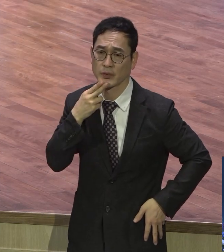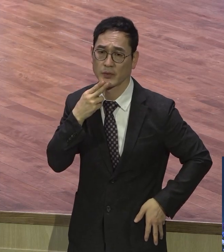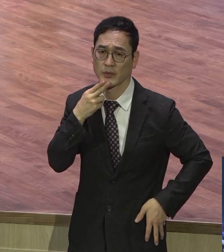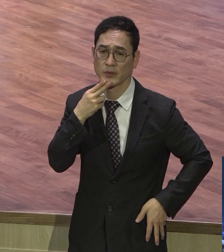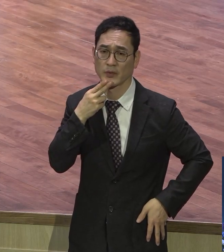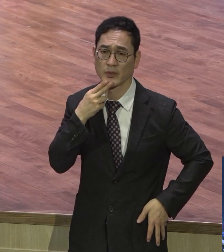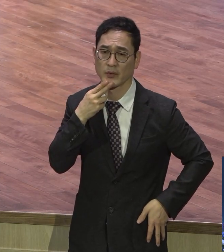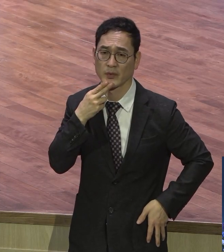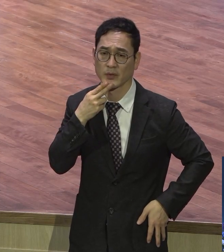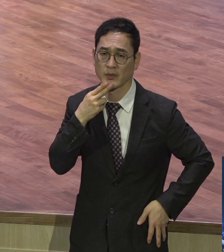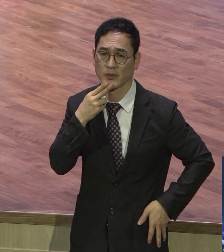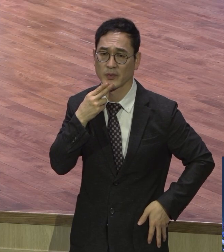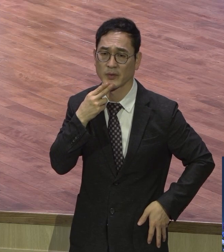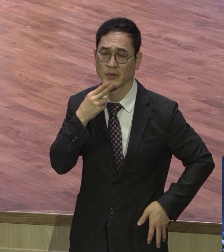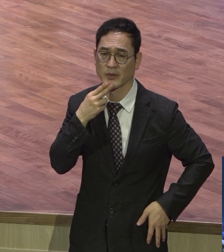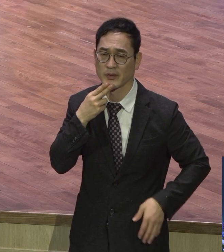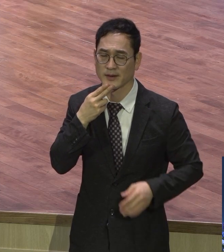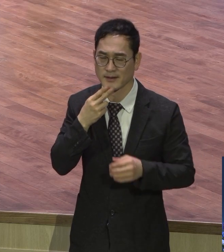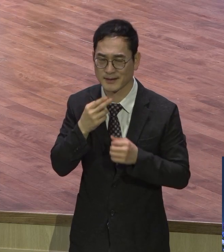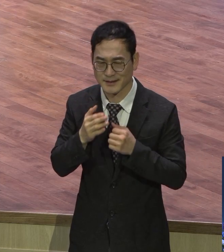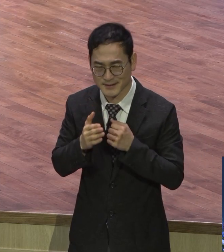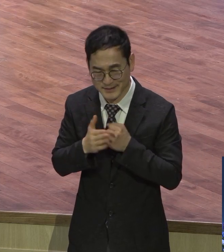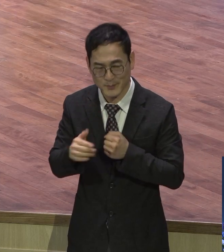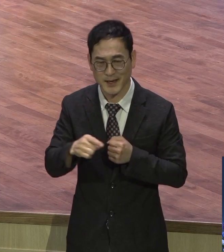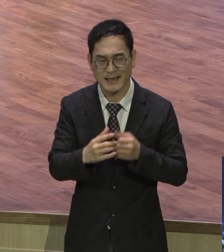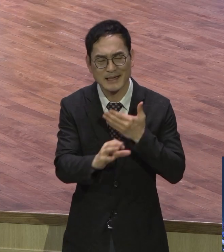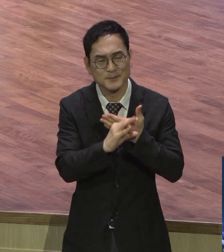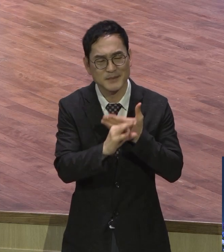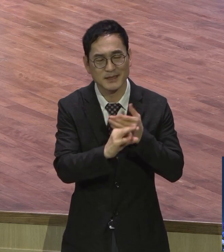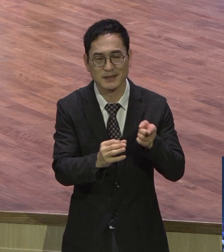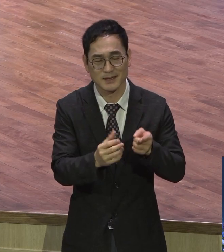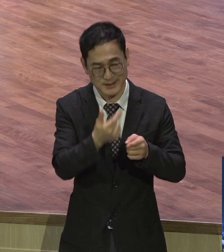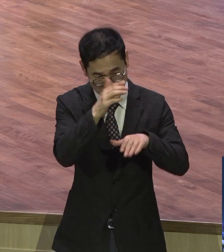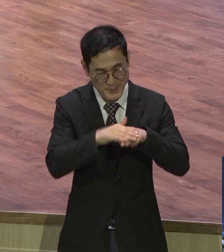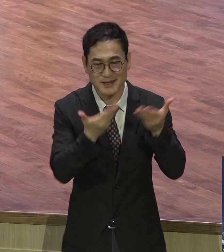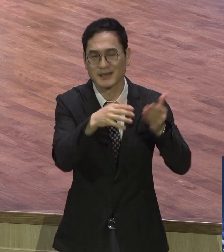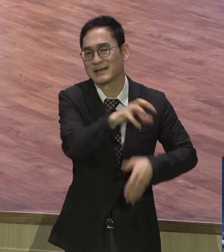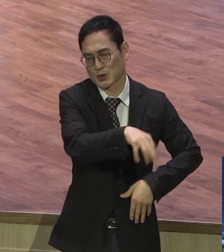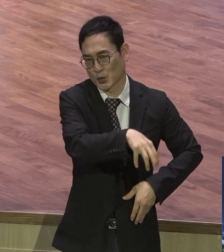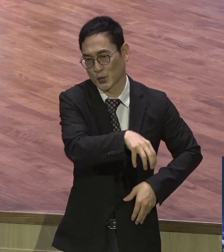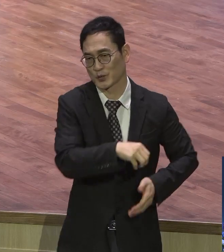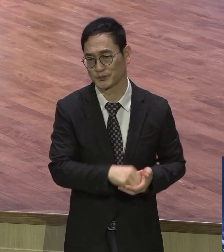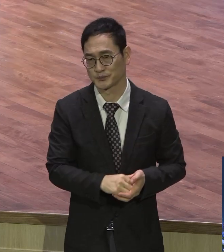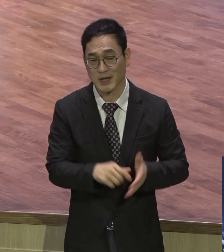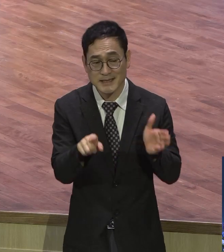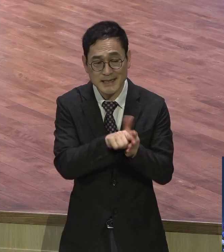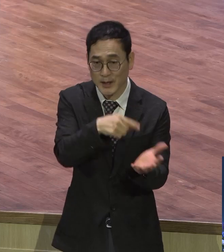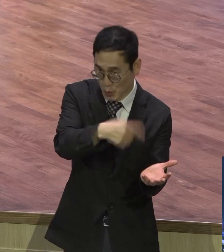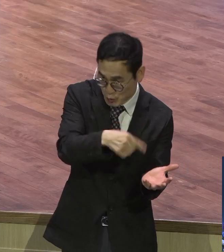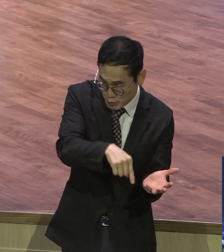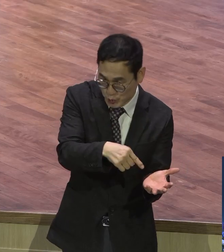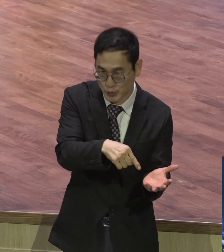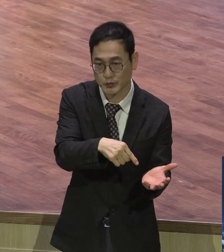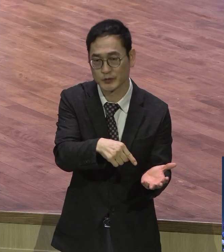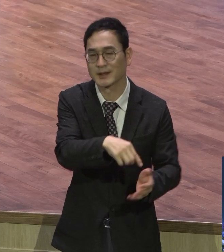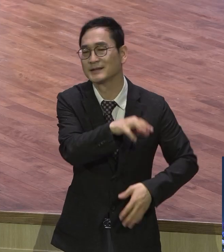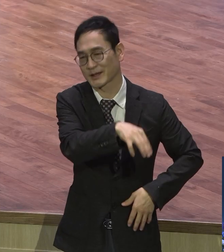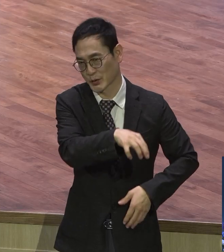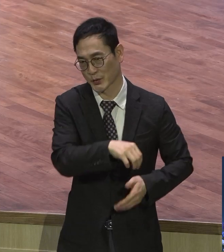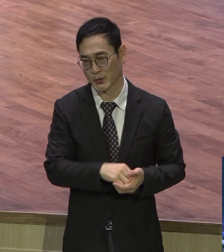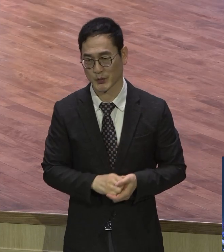성전으로 그렇게 대신해서 하나가 예배되는 곳이고 신앙교육을 하기 위해서 늘